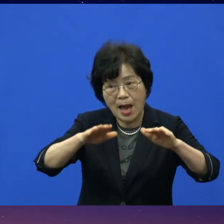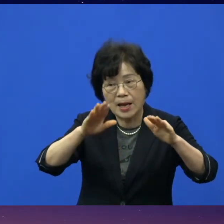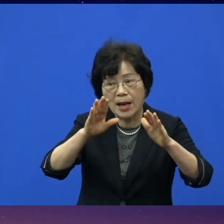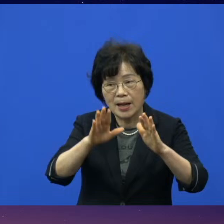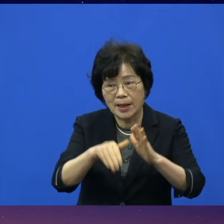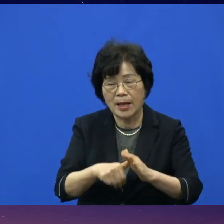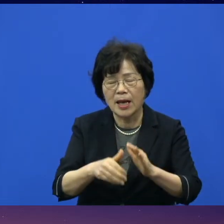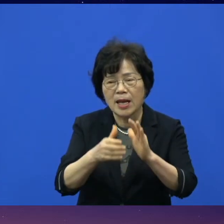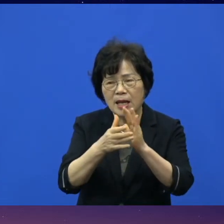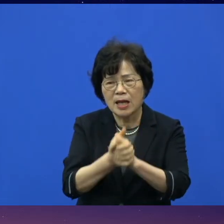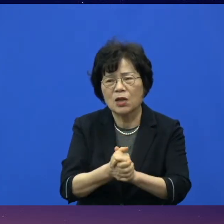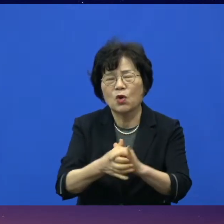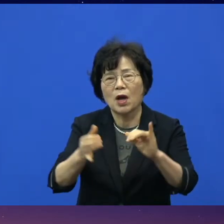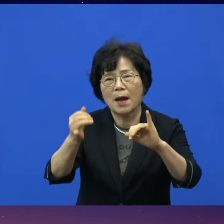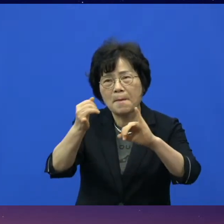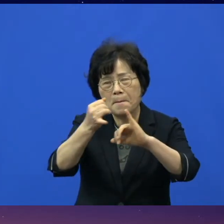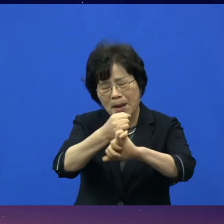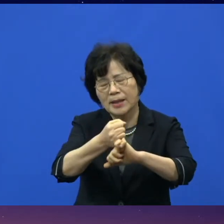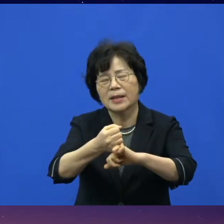수가 없습니다.